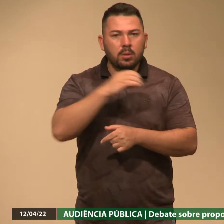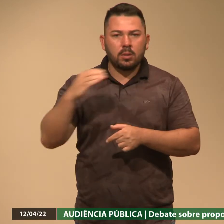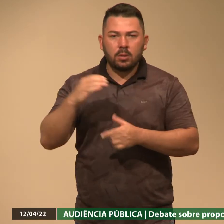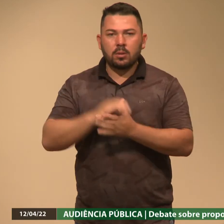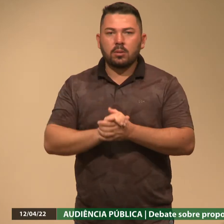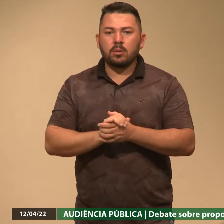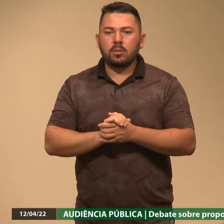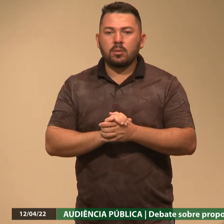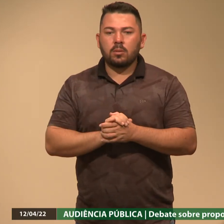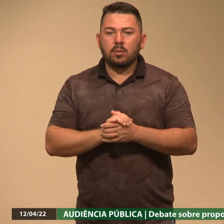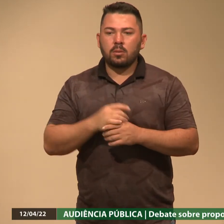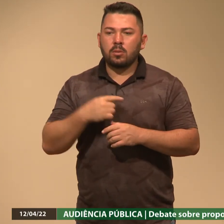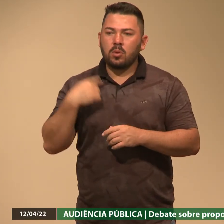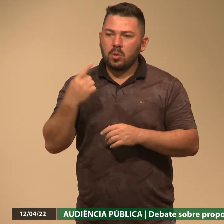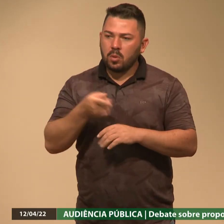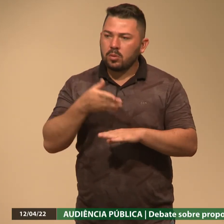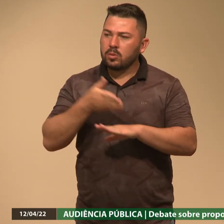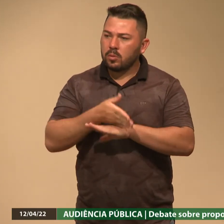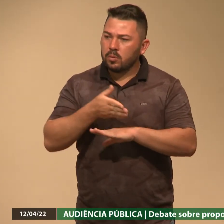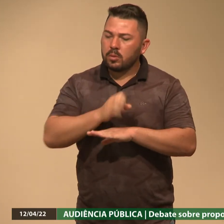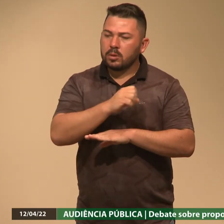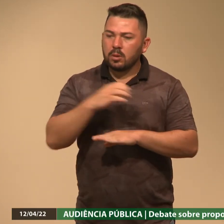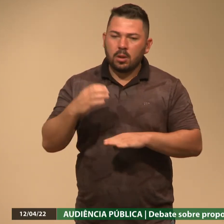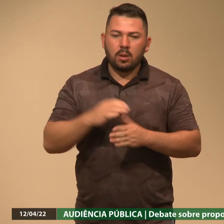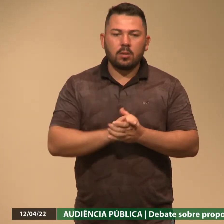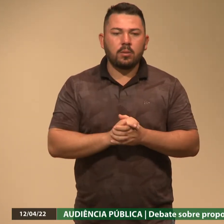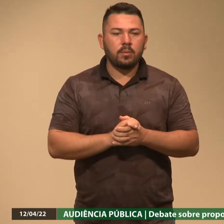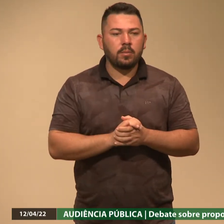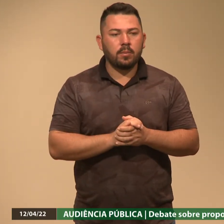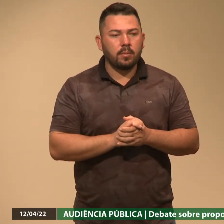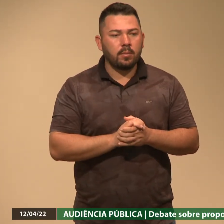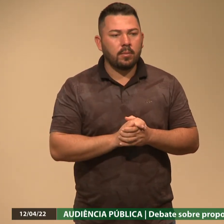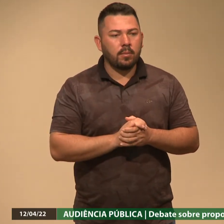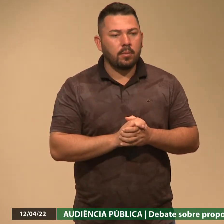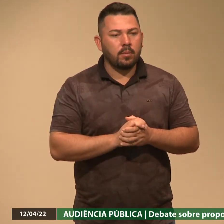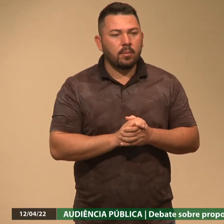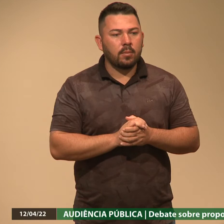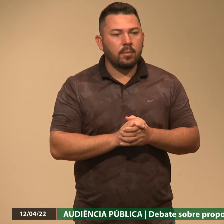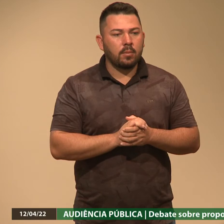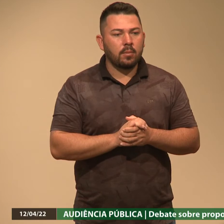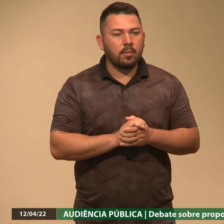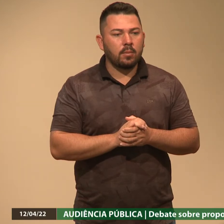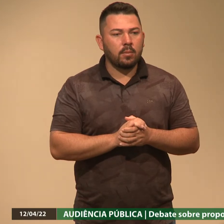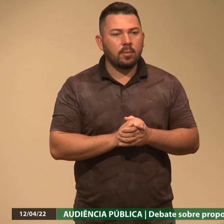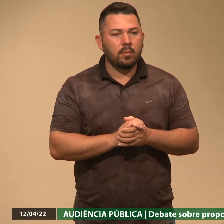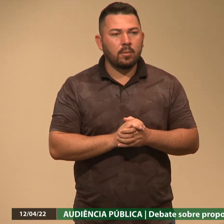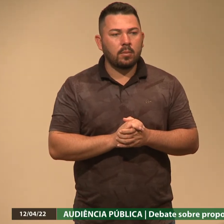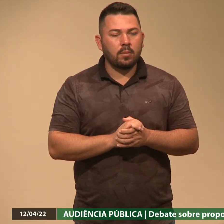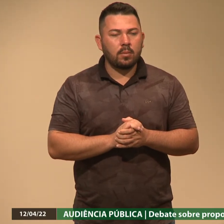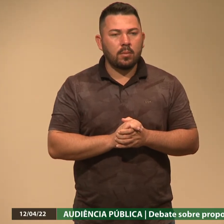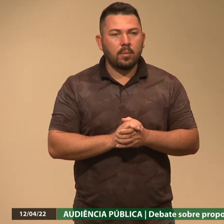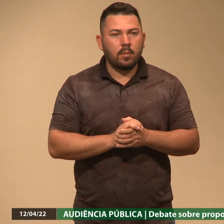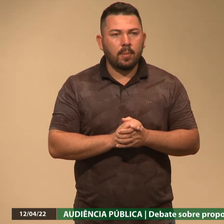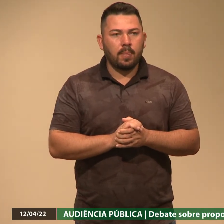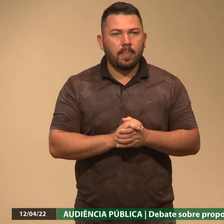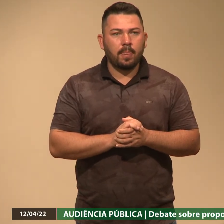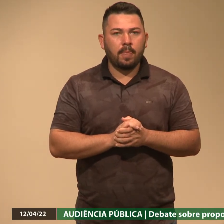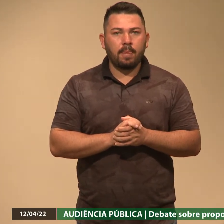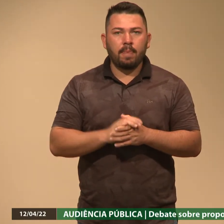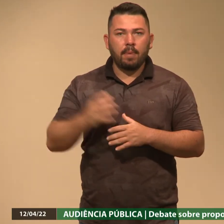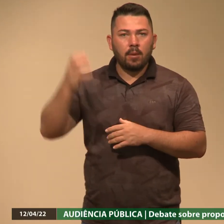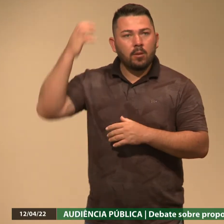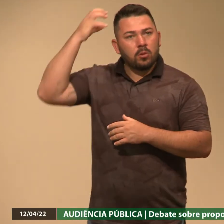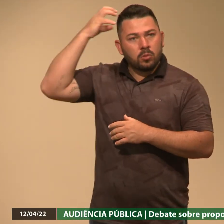de parte do nosso Estado Catarinense em que é os seus as suas